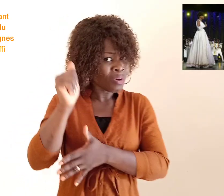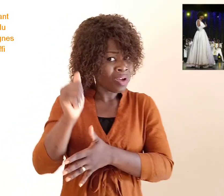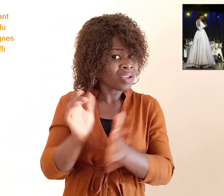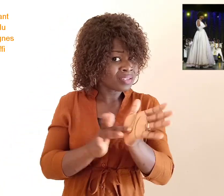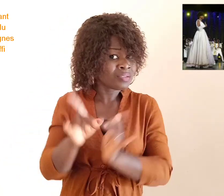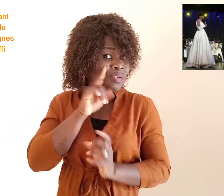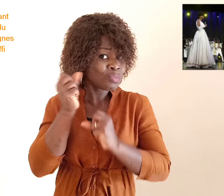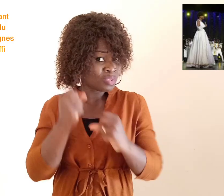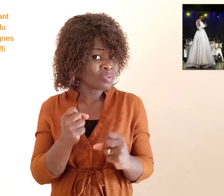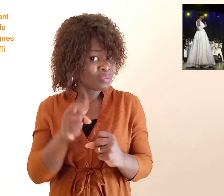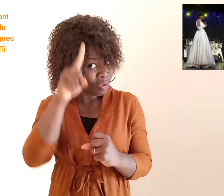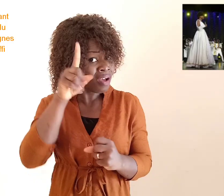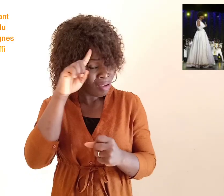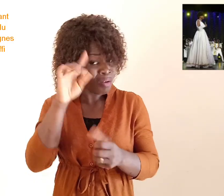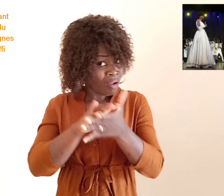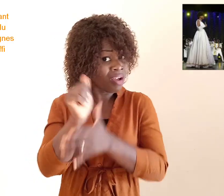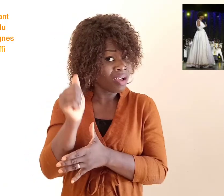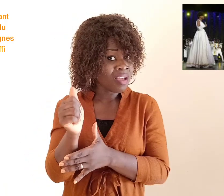Jésus, est puissant.